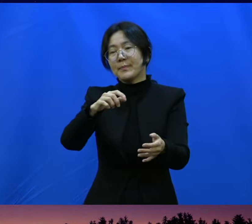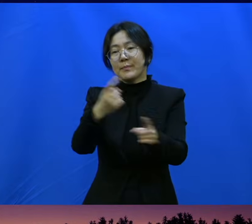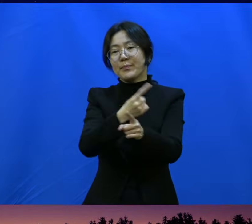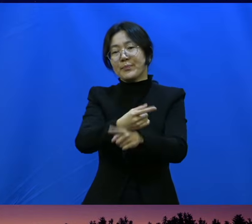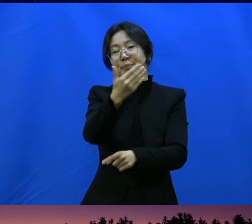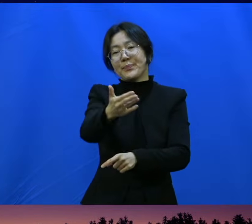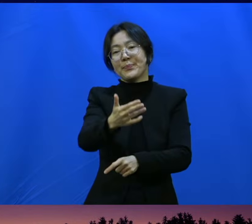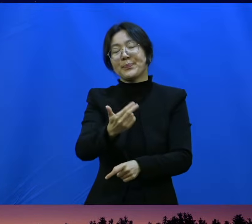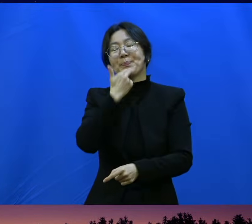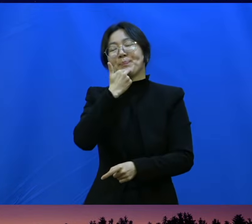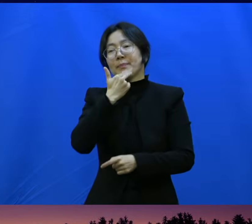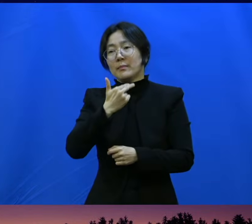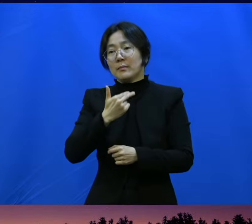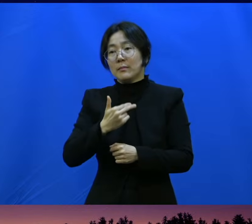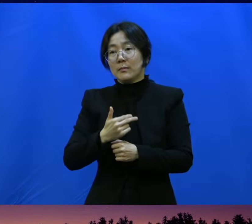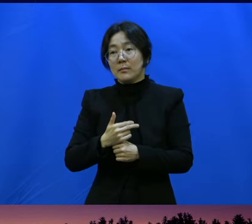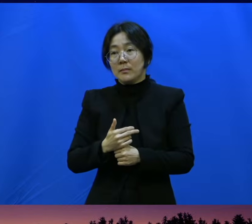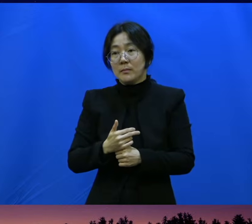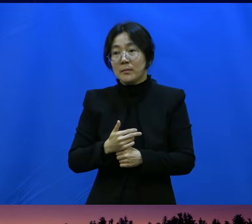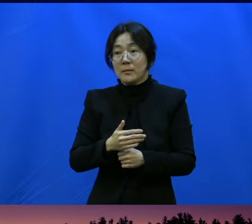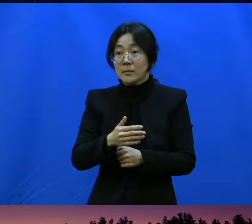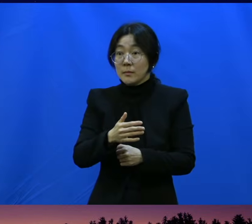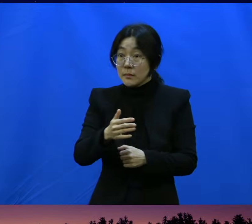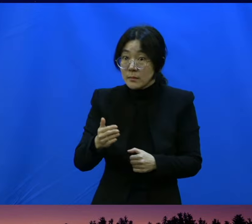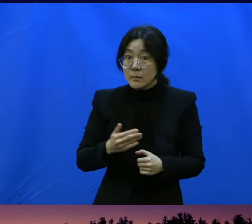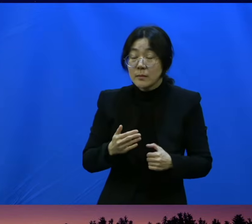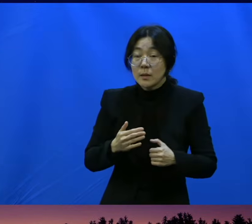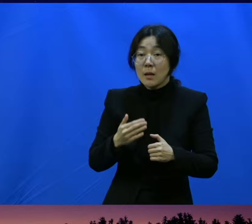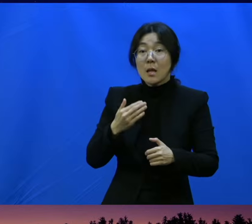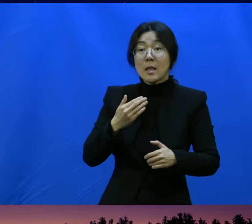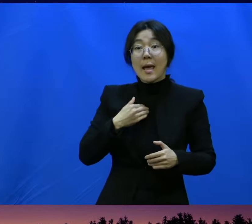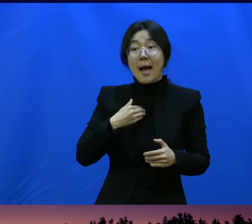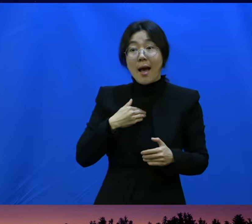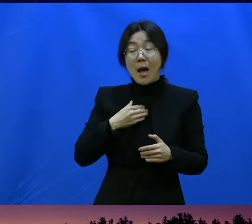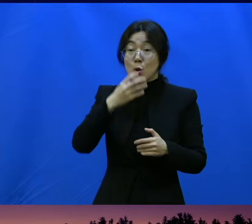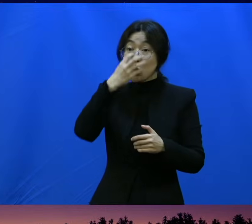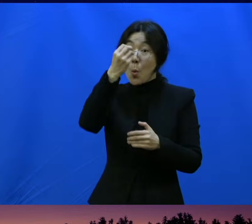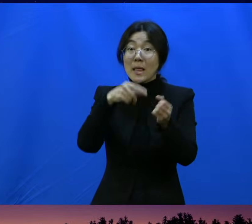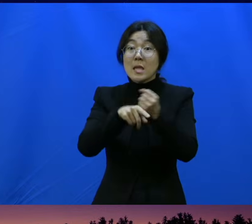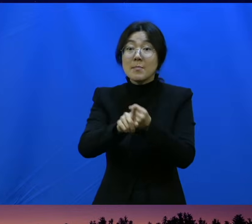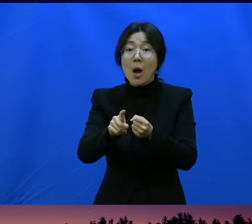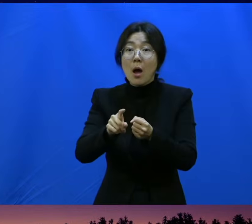다루면 안 됩니다. 교만은 뭐죠? 내가 하나님 자리에 앉는 거잖아요.